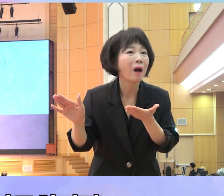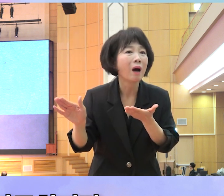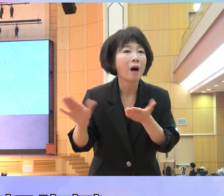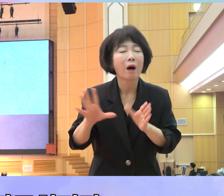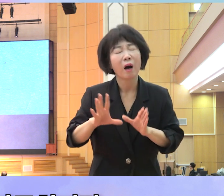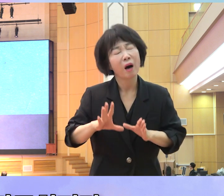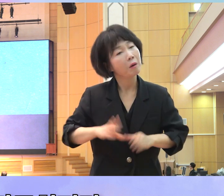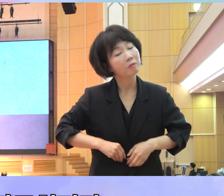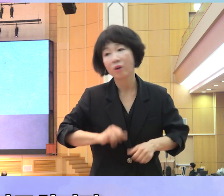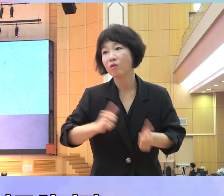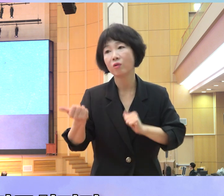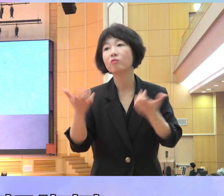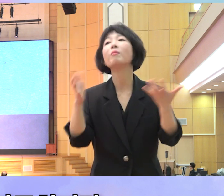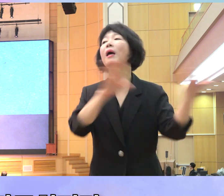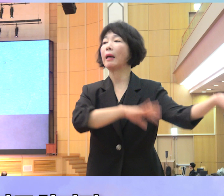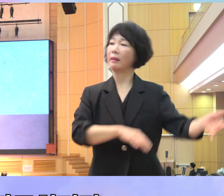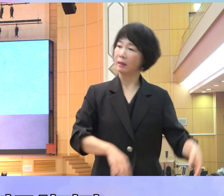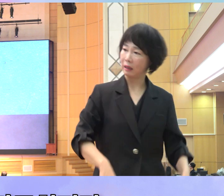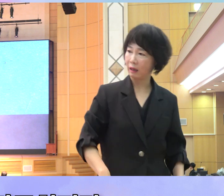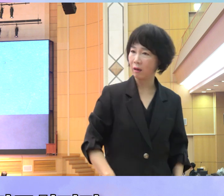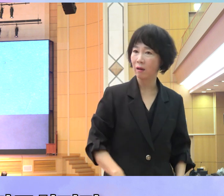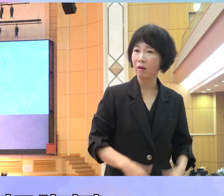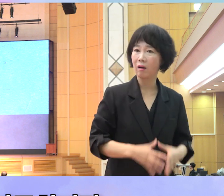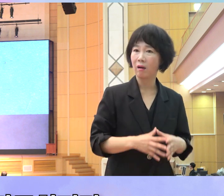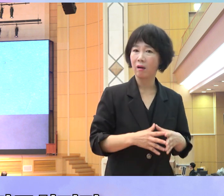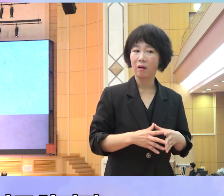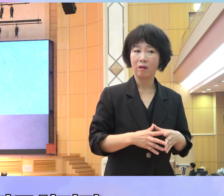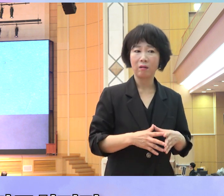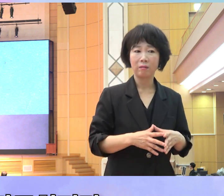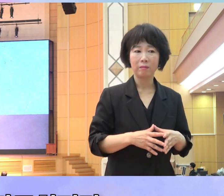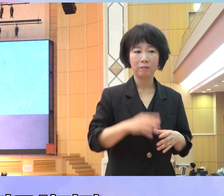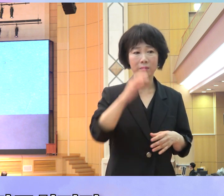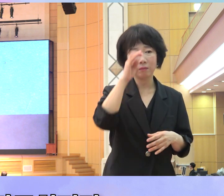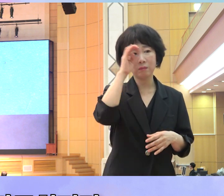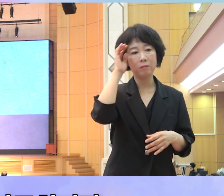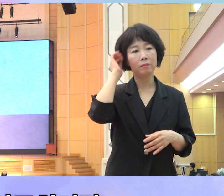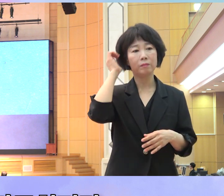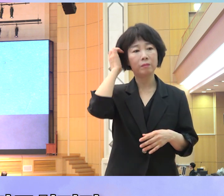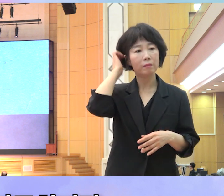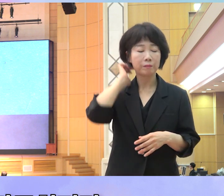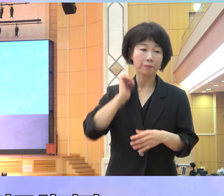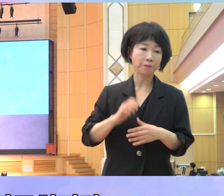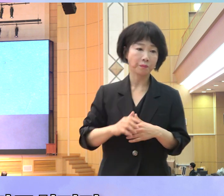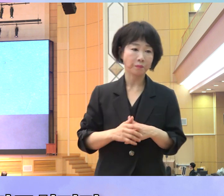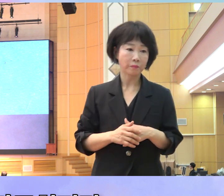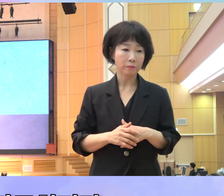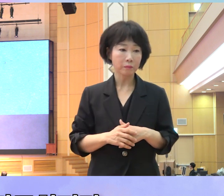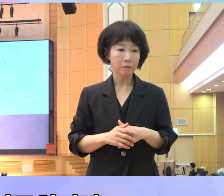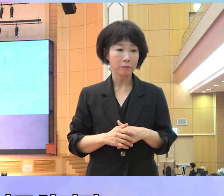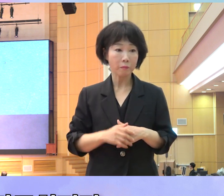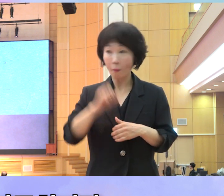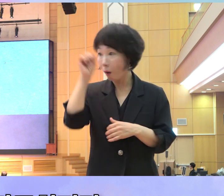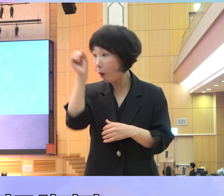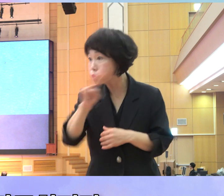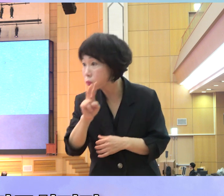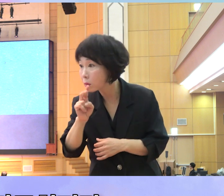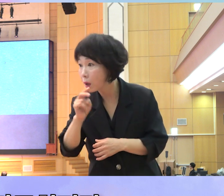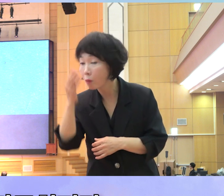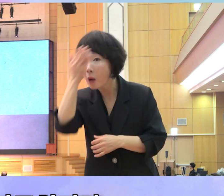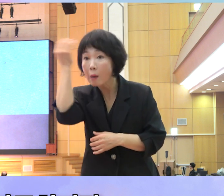그 자녀를 밉다고 그러지 막 그거 왜 먹었냐고 혼내면서 발로 차버려가지고 아궁이 속으로 들어갔다는 거예요.